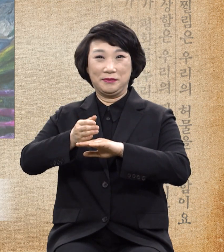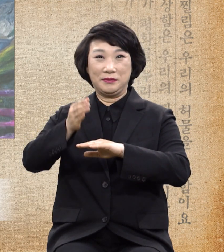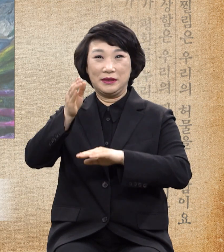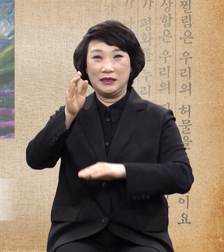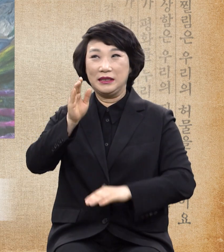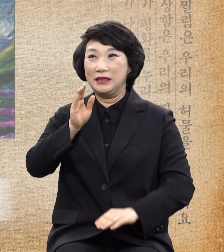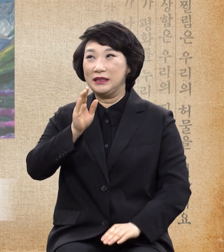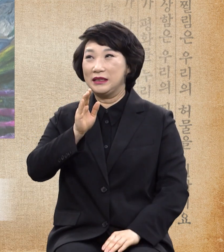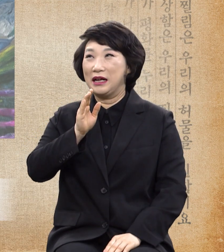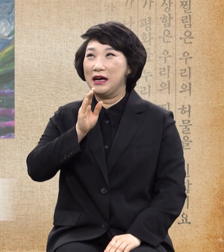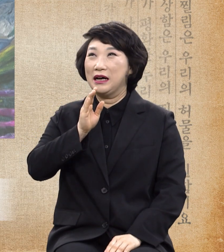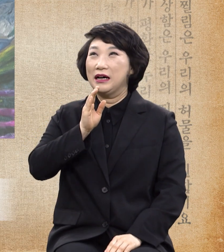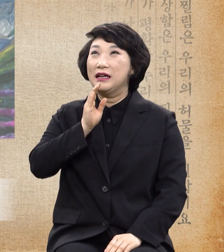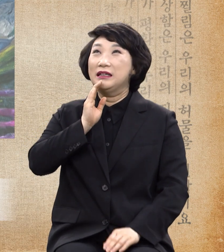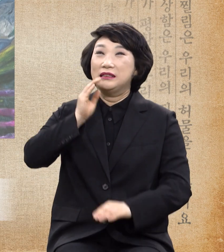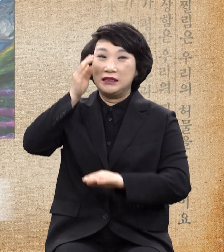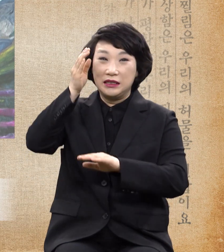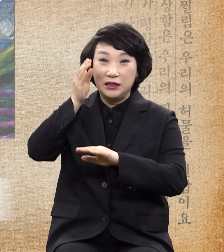감사합니다